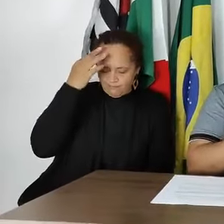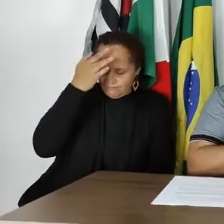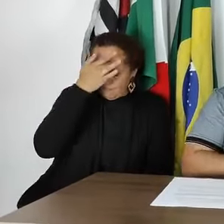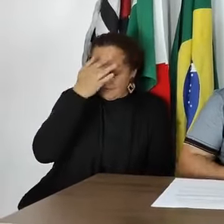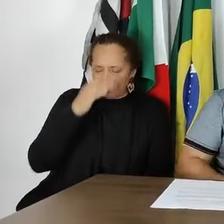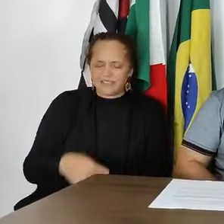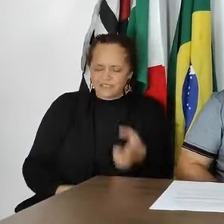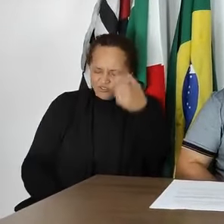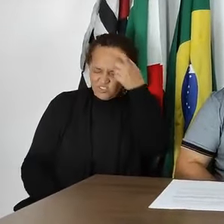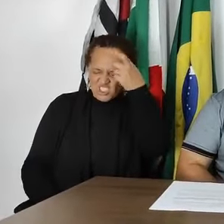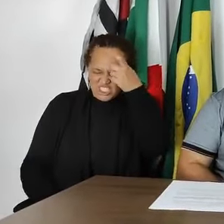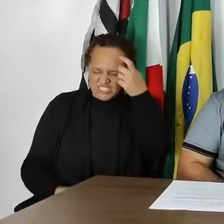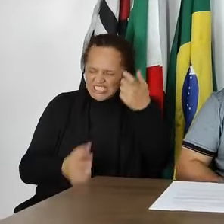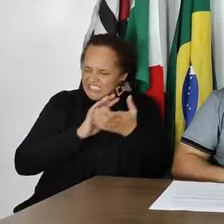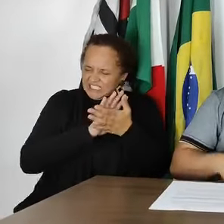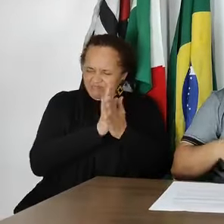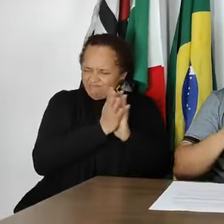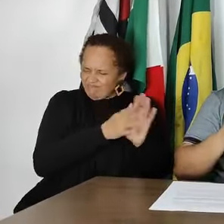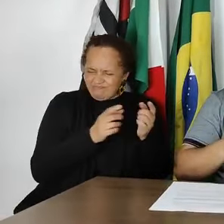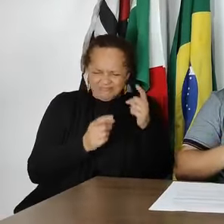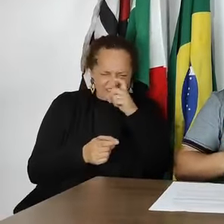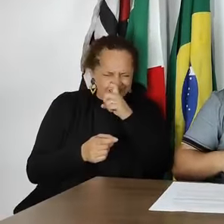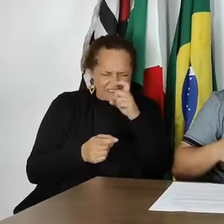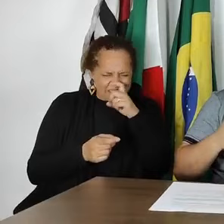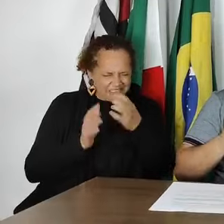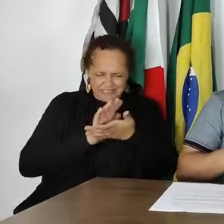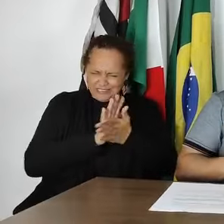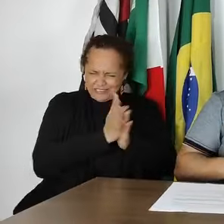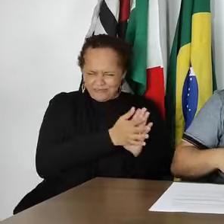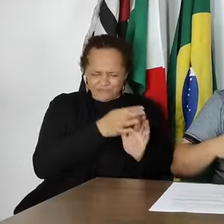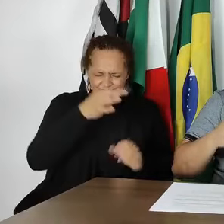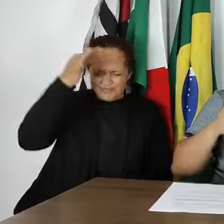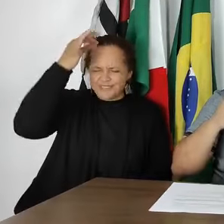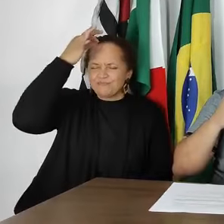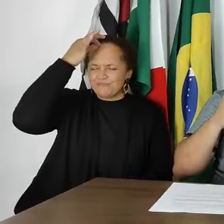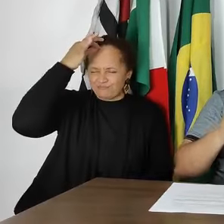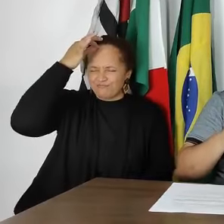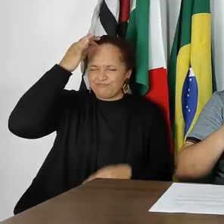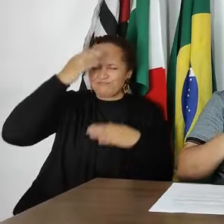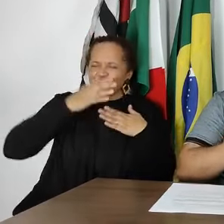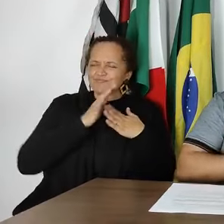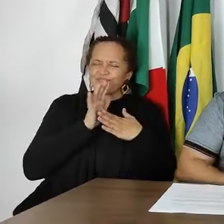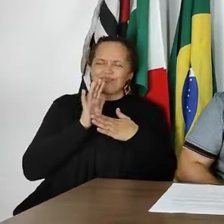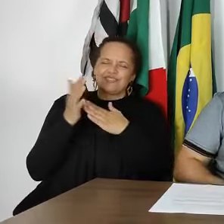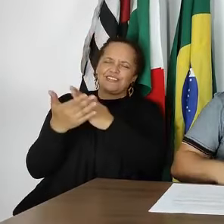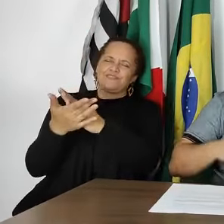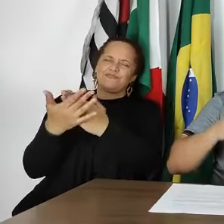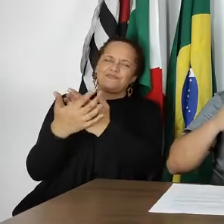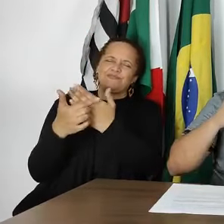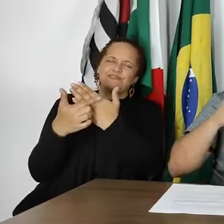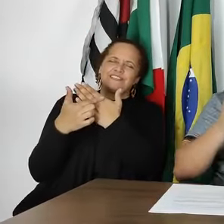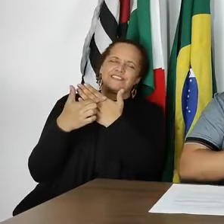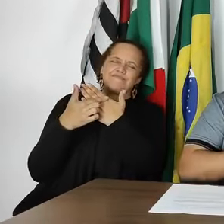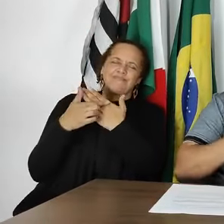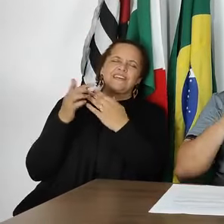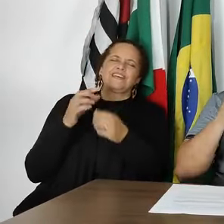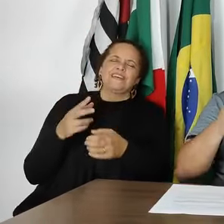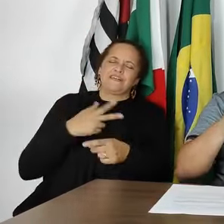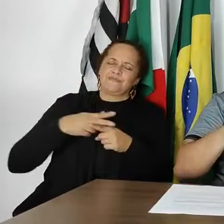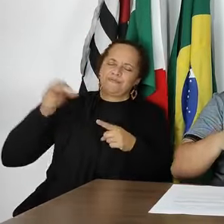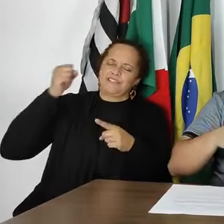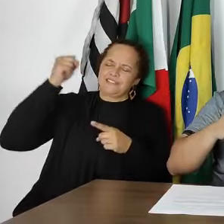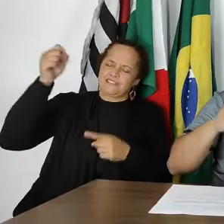das mentiras e das sofismas, Senhor. O Espírito Santo nos ajude a vencer cada dia mais, nos ajude, Senhor, e